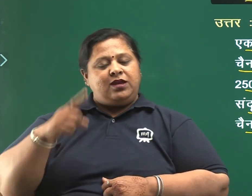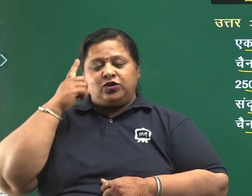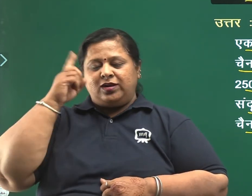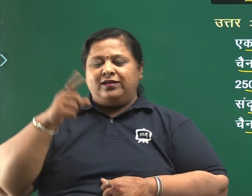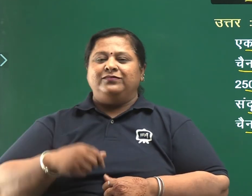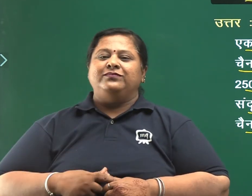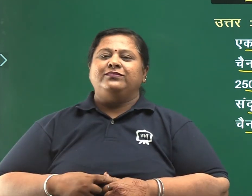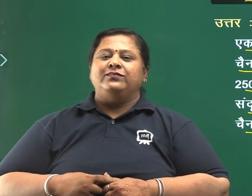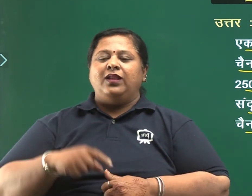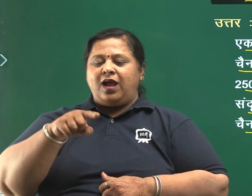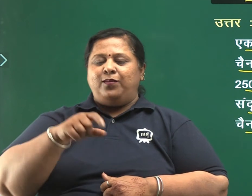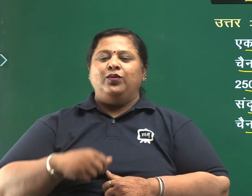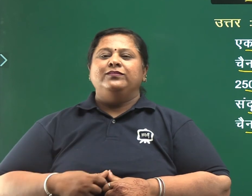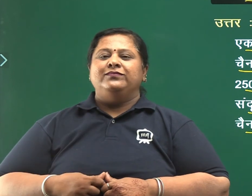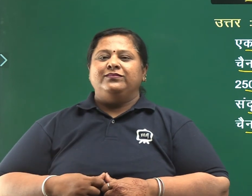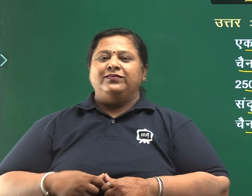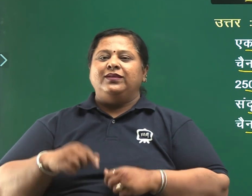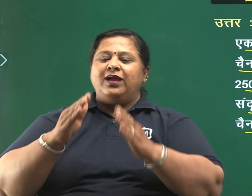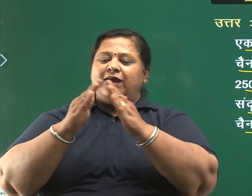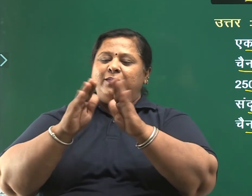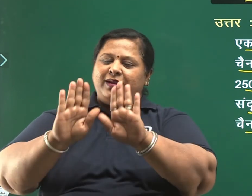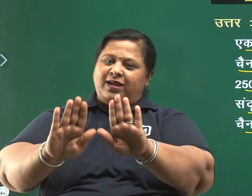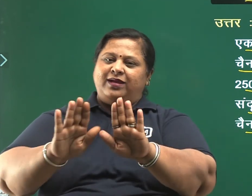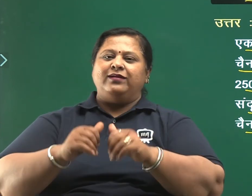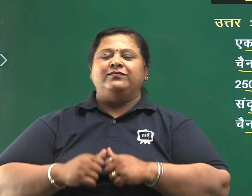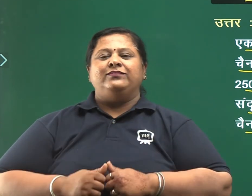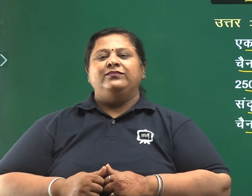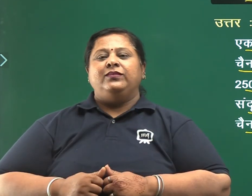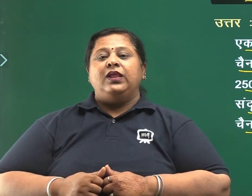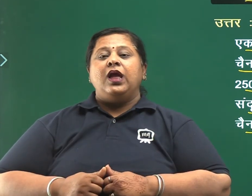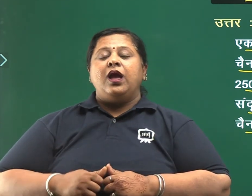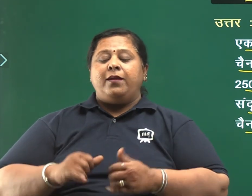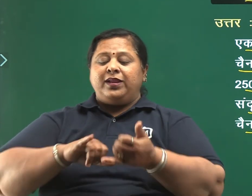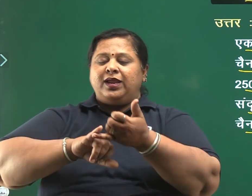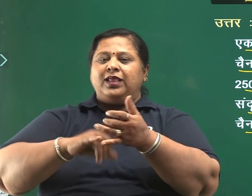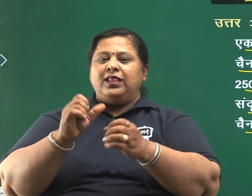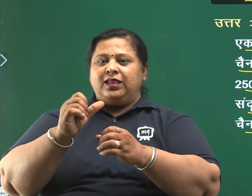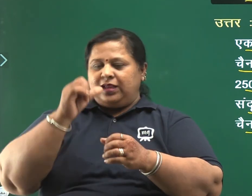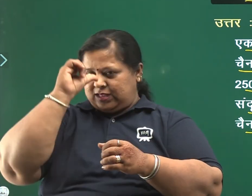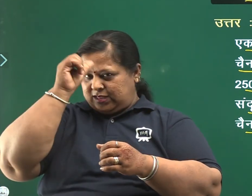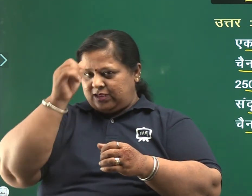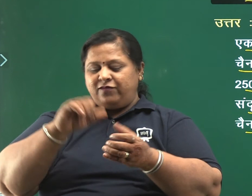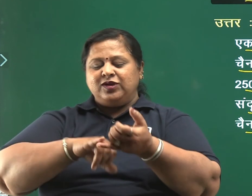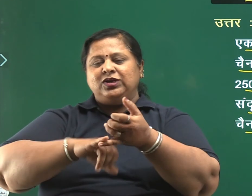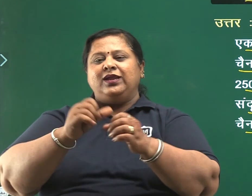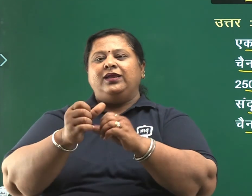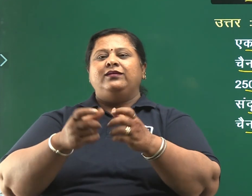जानें। आप लोग घर पर रहकर अपनी हिंदी विषय की